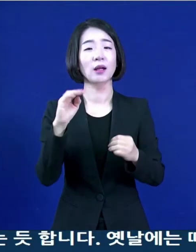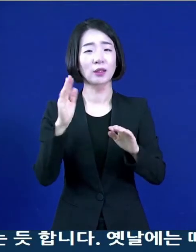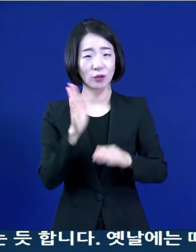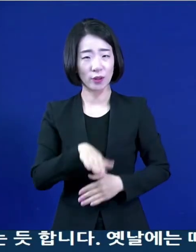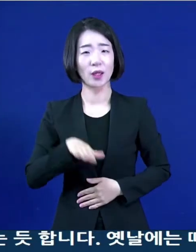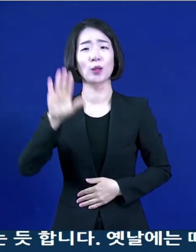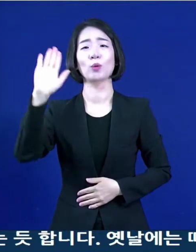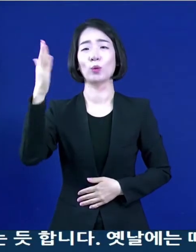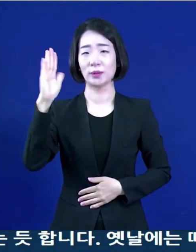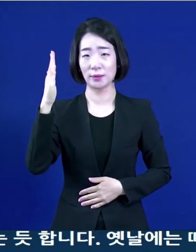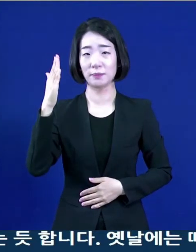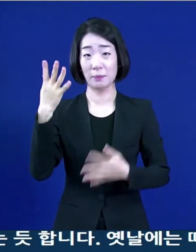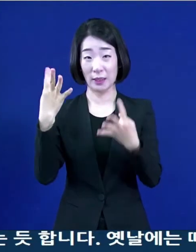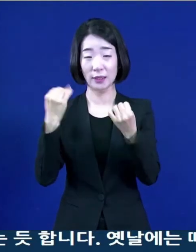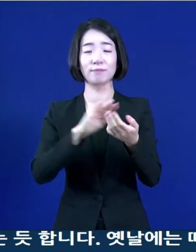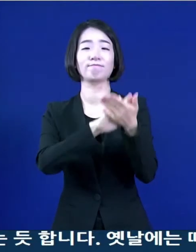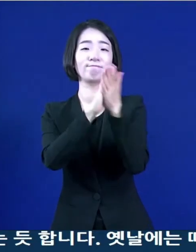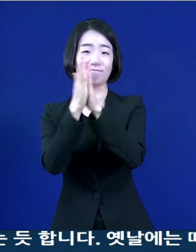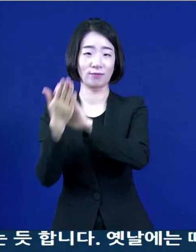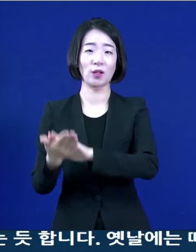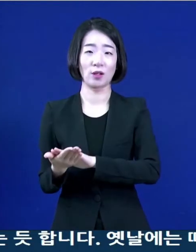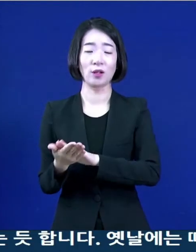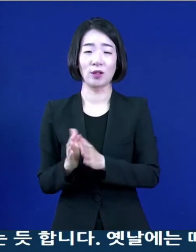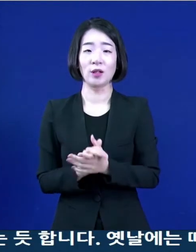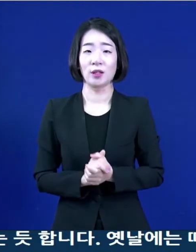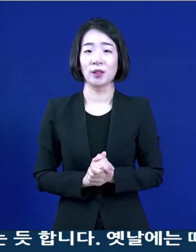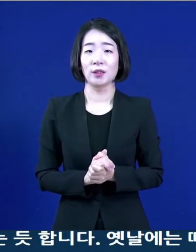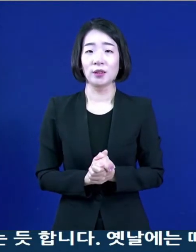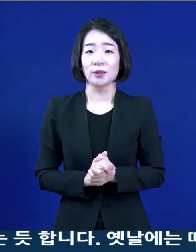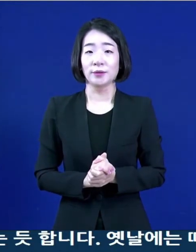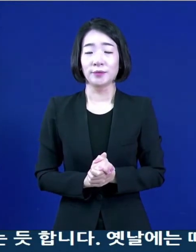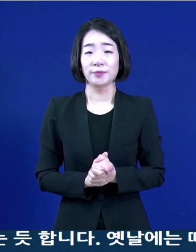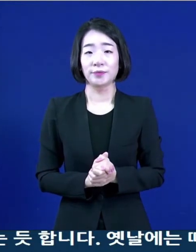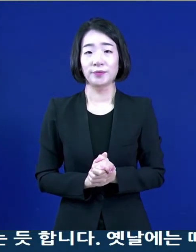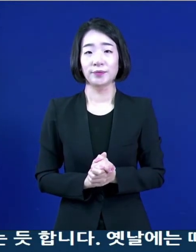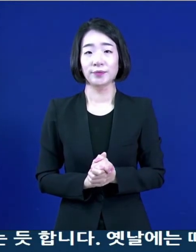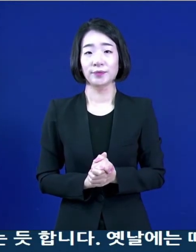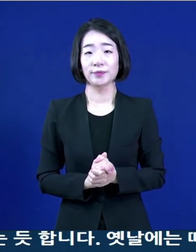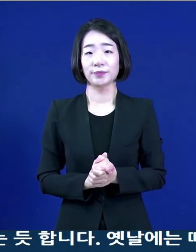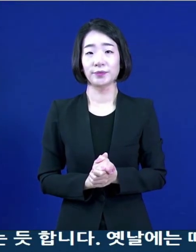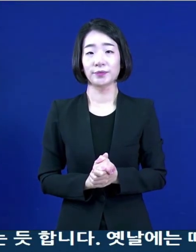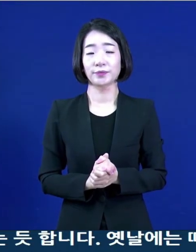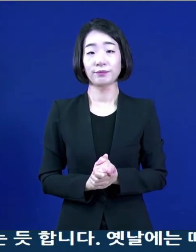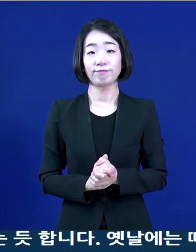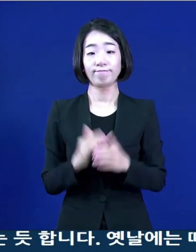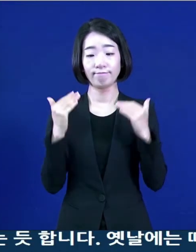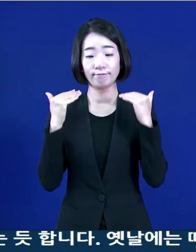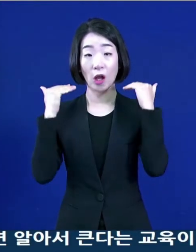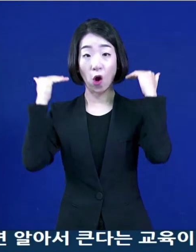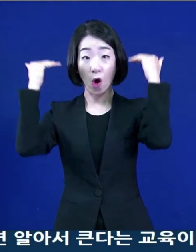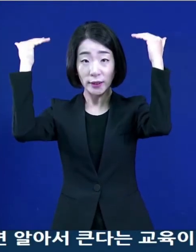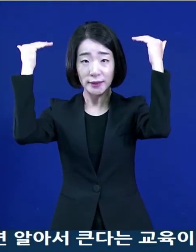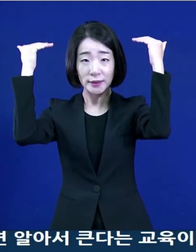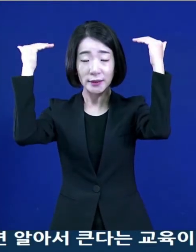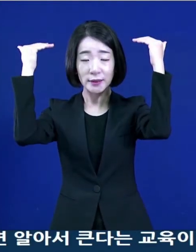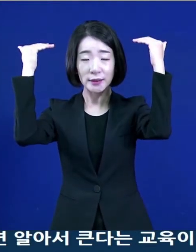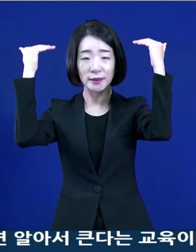또 다른 어려움을 주는 것은 아닌가 하는 생각을 해보게 됩니다. 어른이 된다는 건